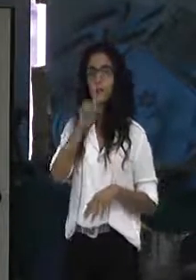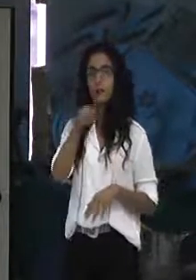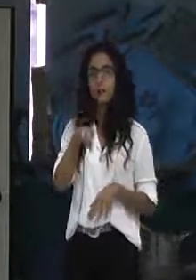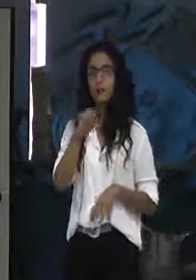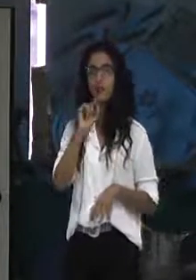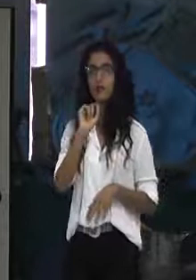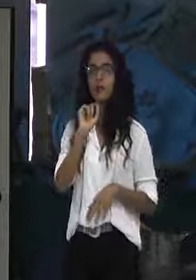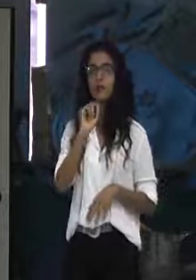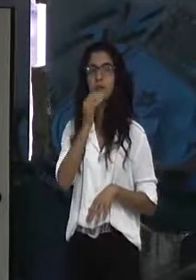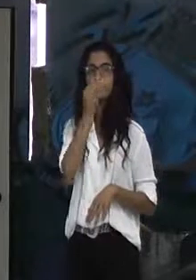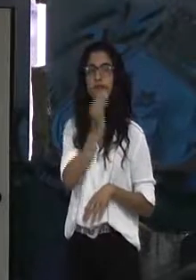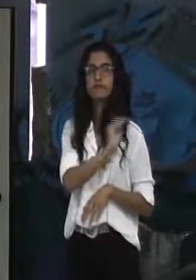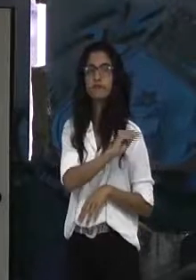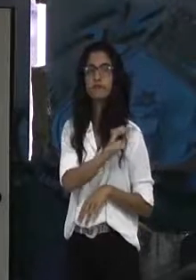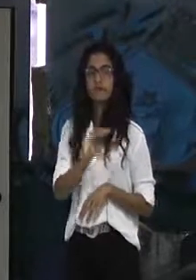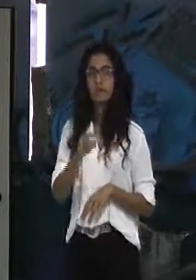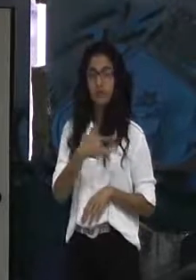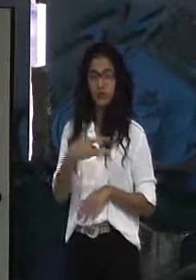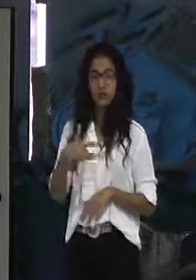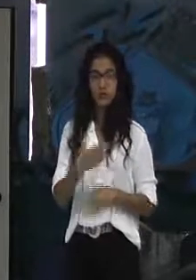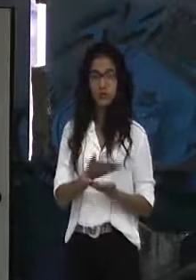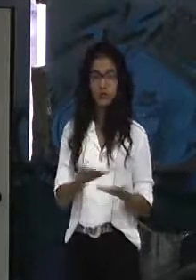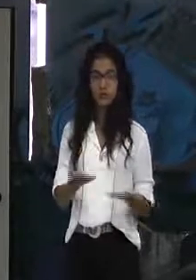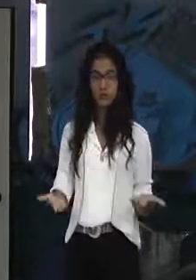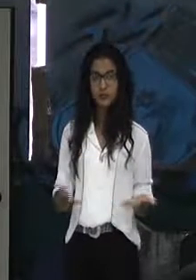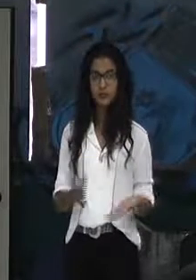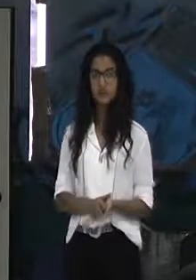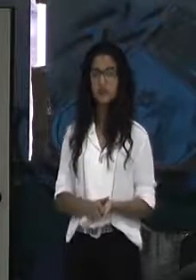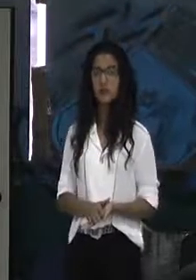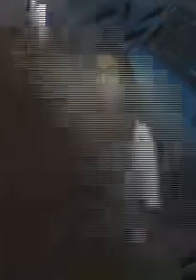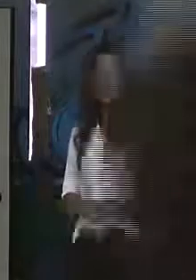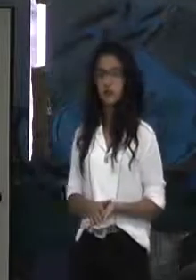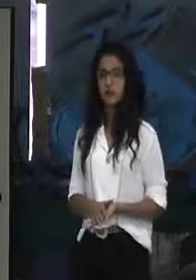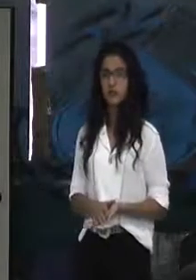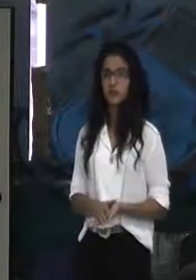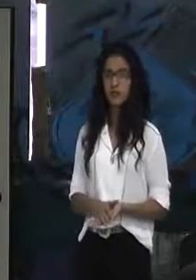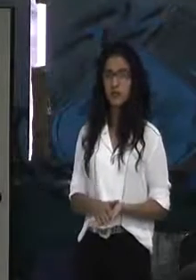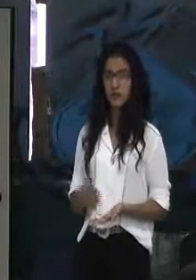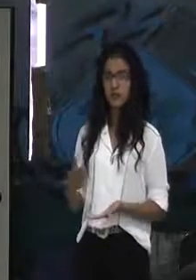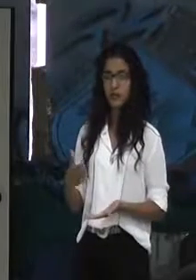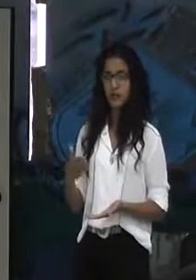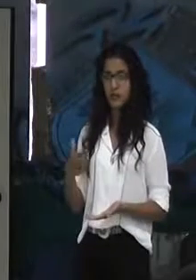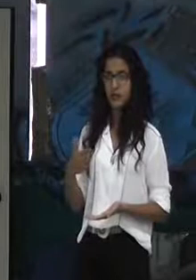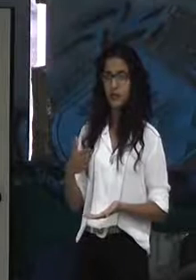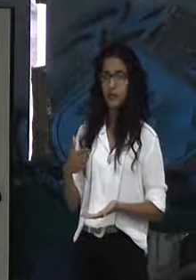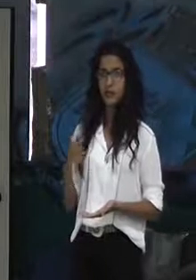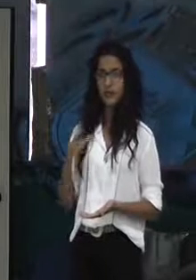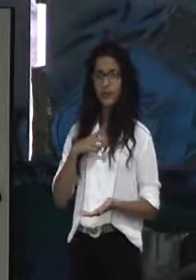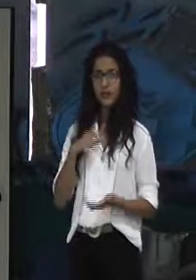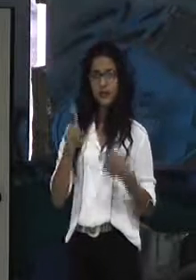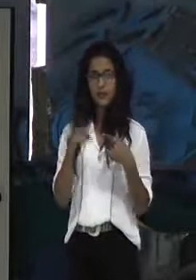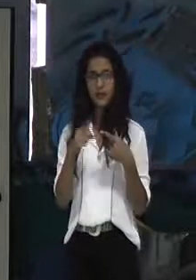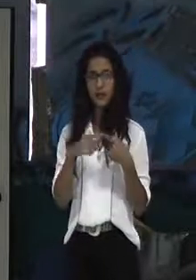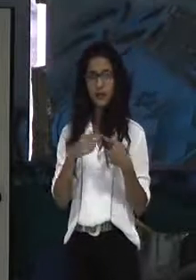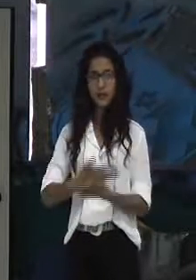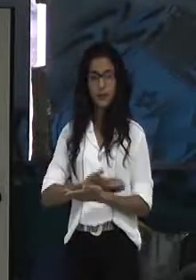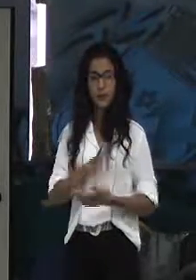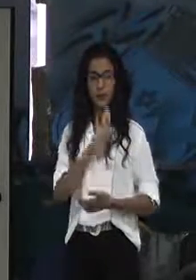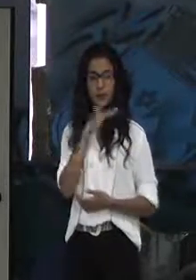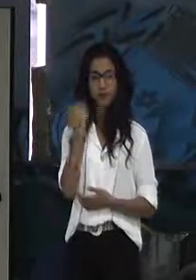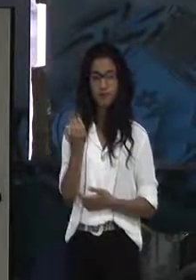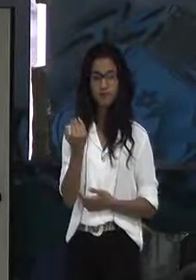desassistência à saúde das pessoas. Eu tenho muito claro, eu tenho uma criança que veio a óbito, e se o